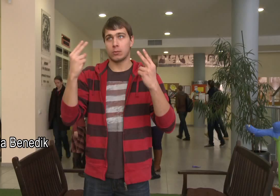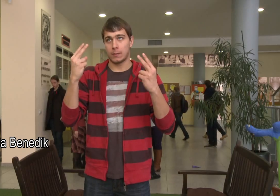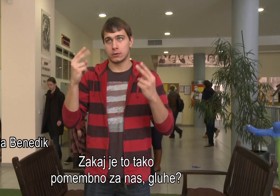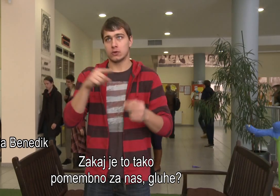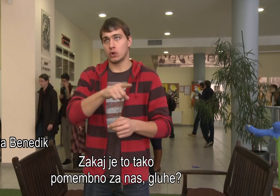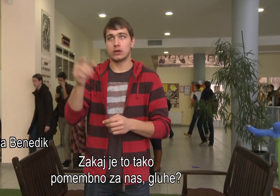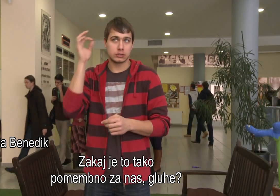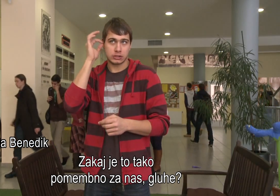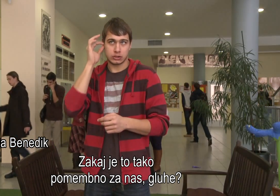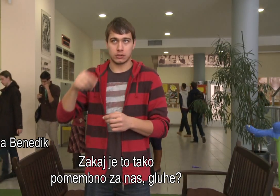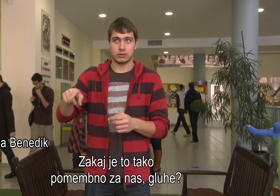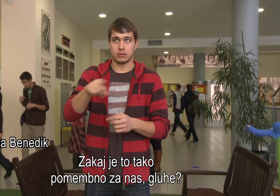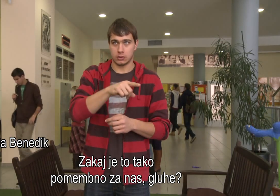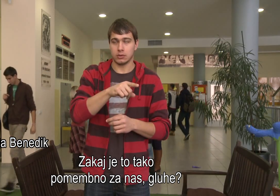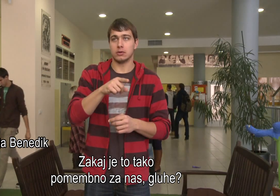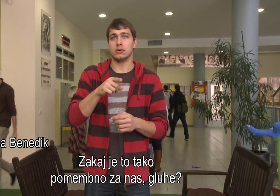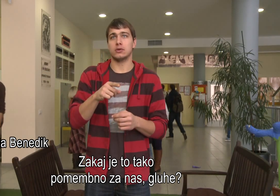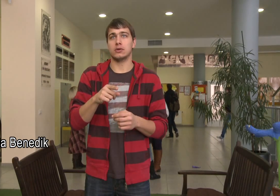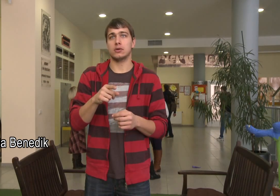sicer, zakaj je to tako pomembno za nas gluhe.